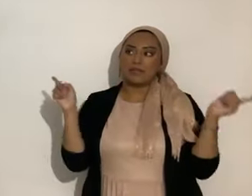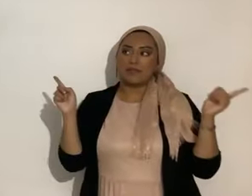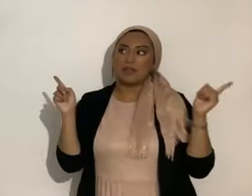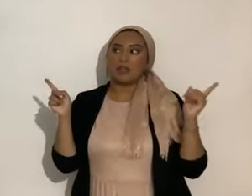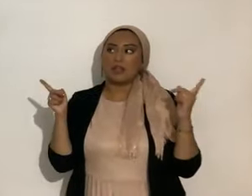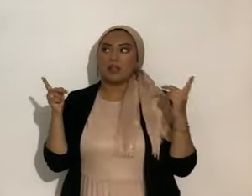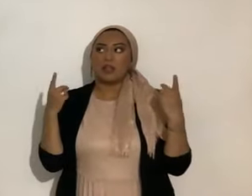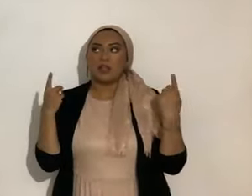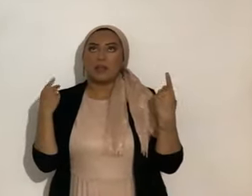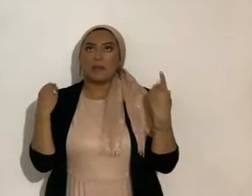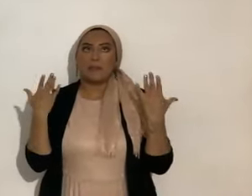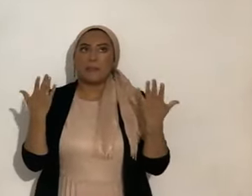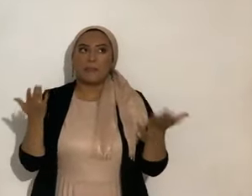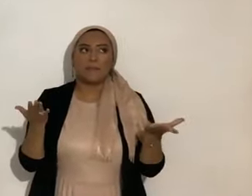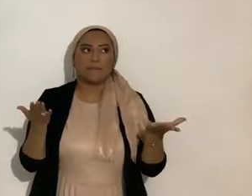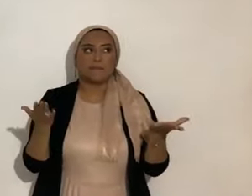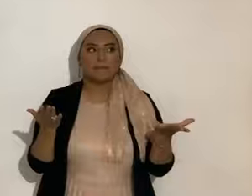hace que te